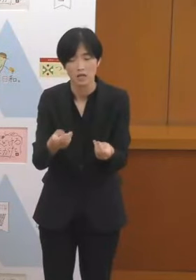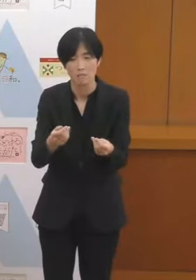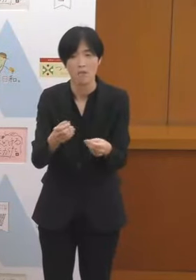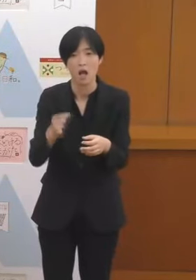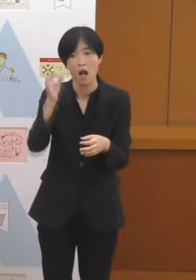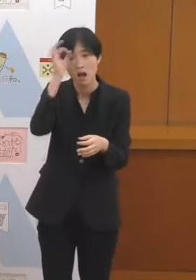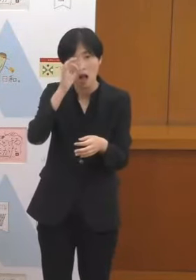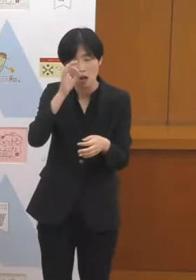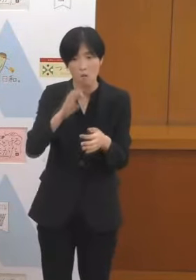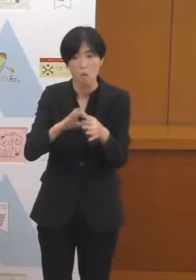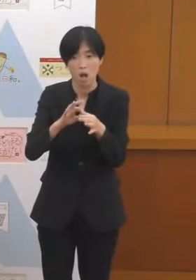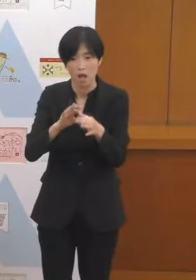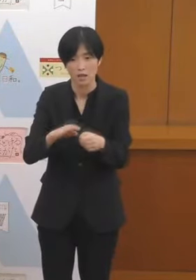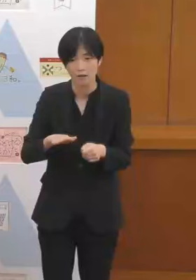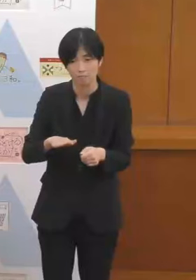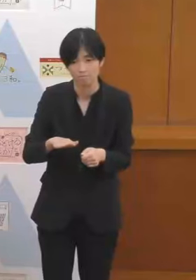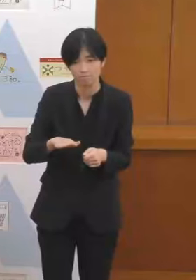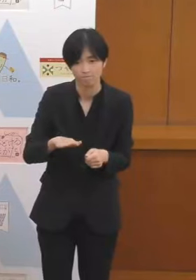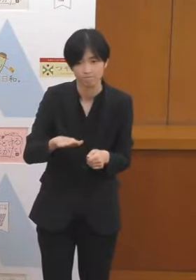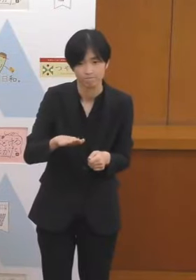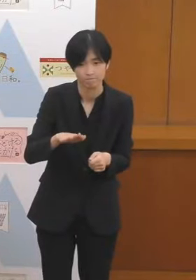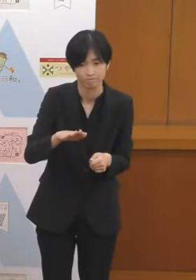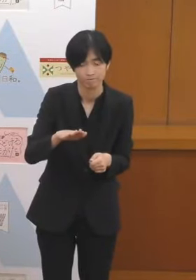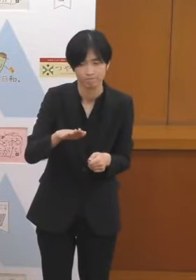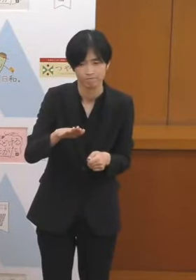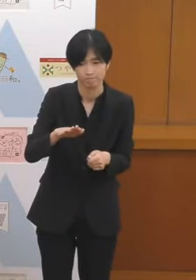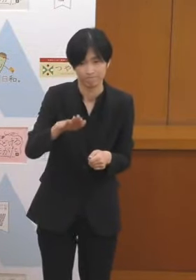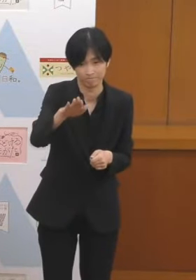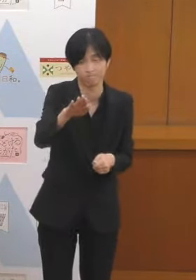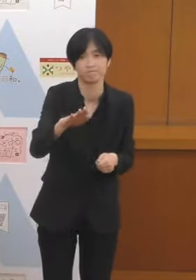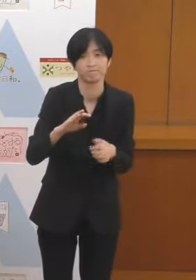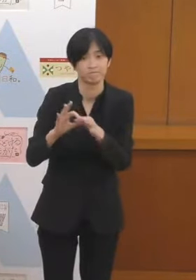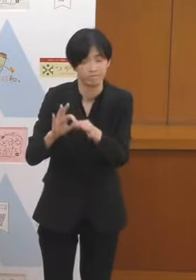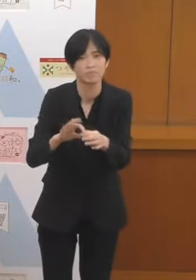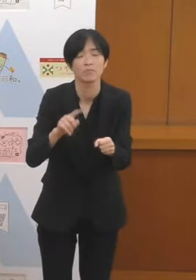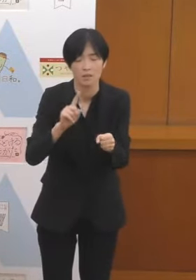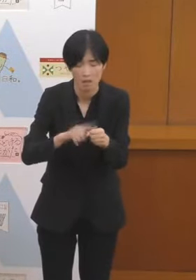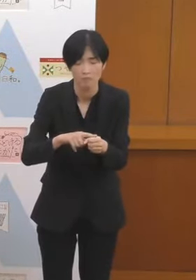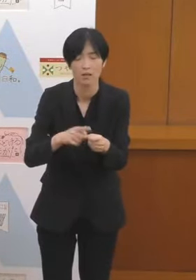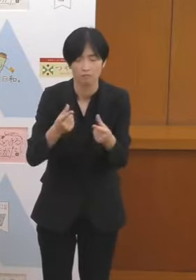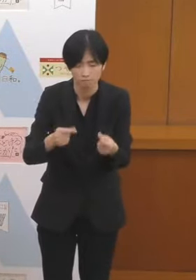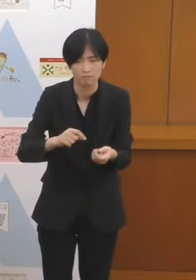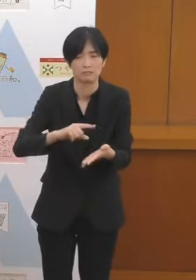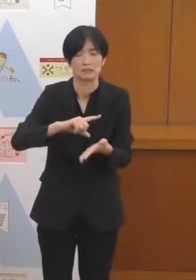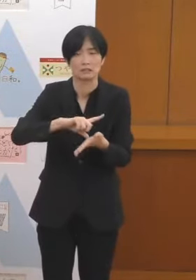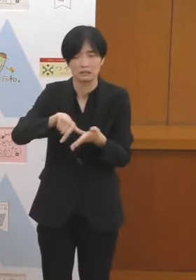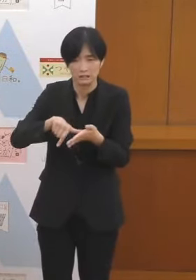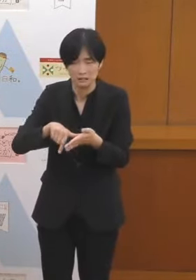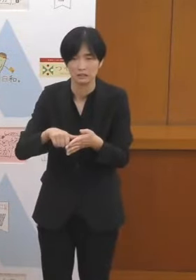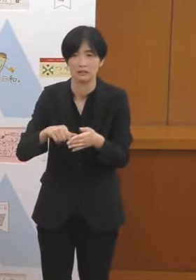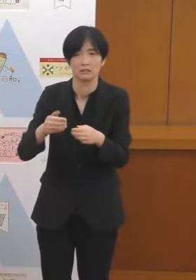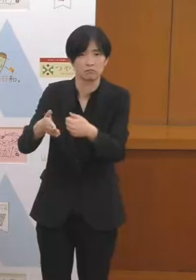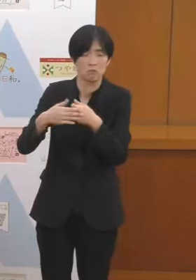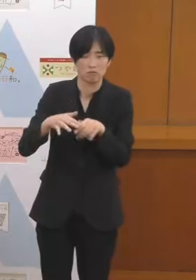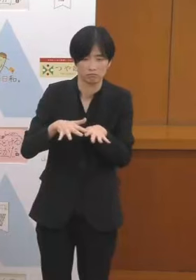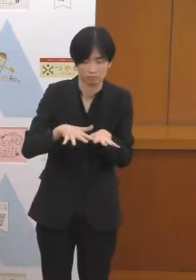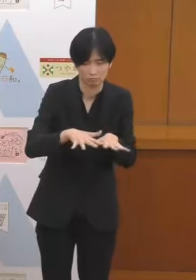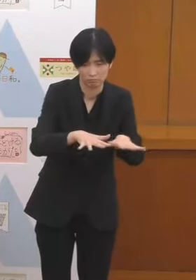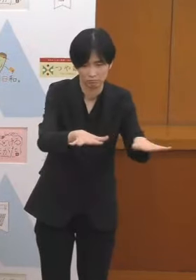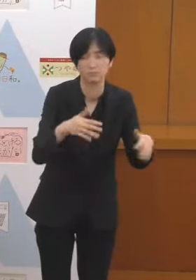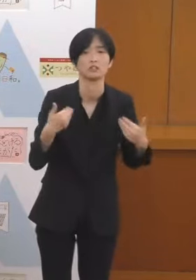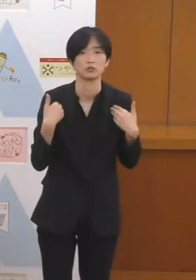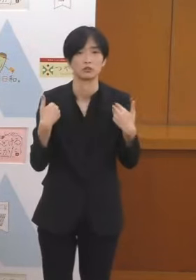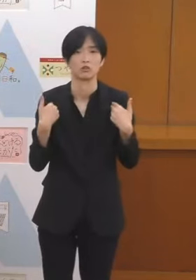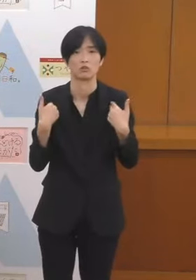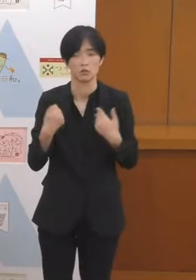需要しっかりと軌道に乗せえ地域の隅々までその恩恵が行き渡るということが重要であると